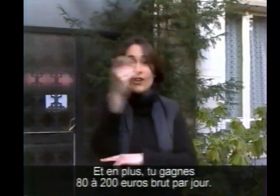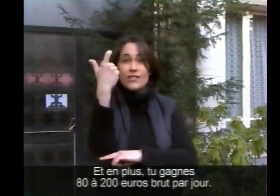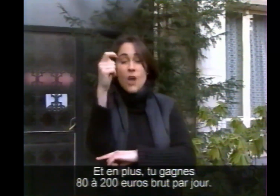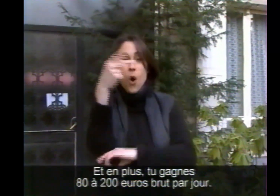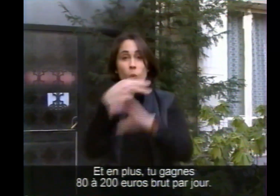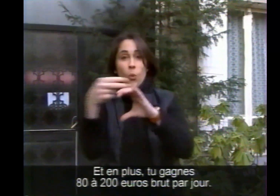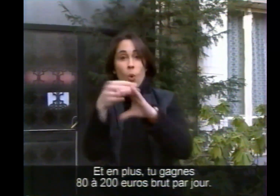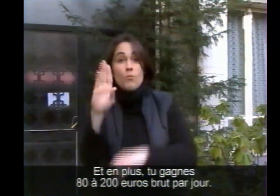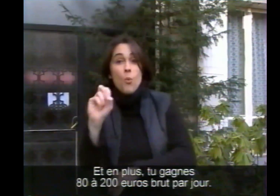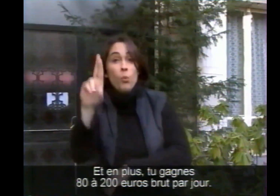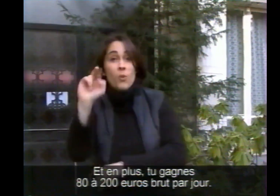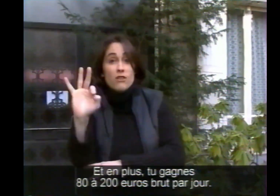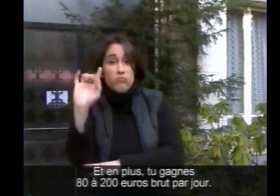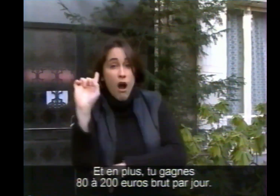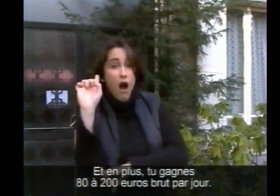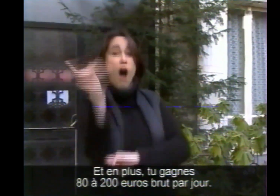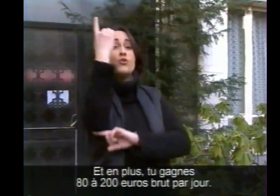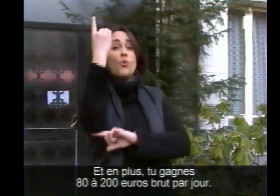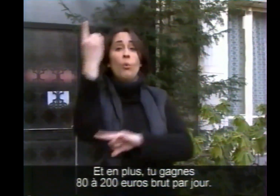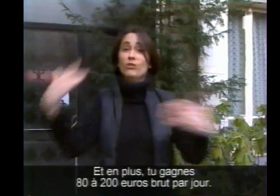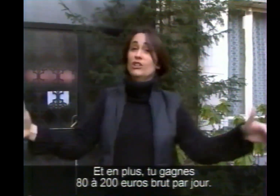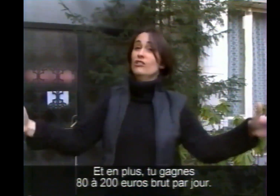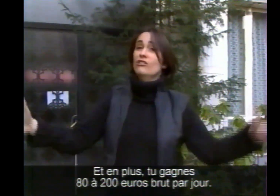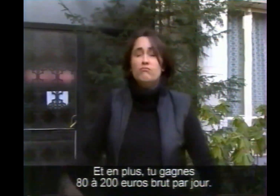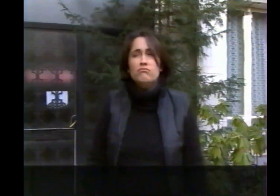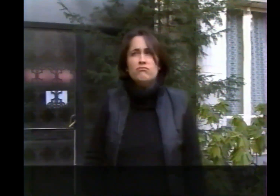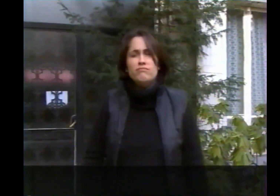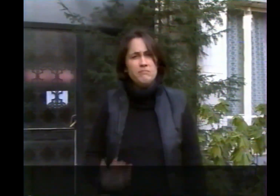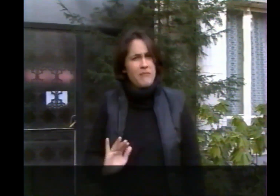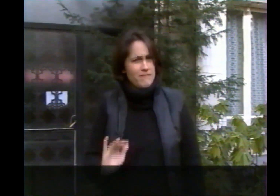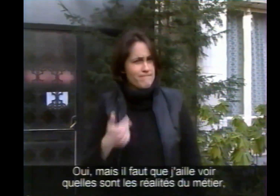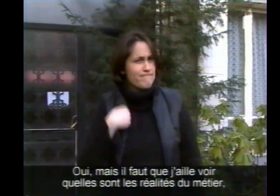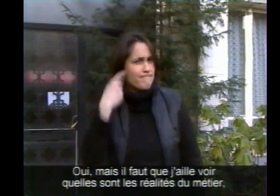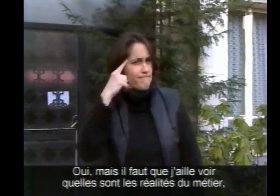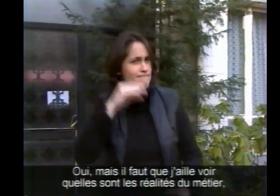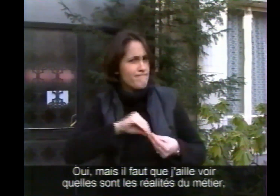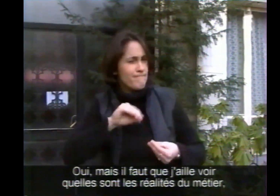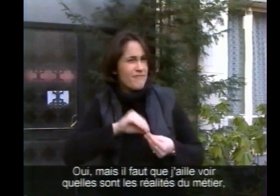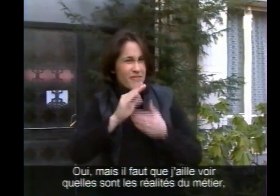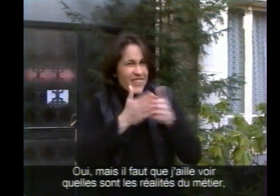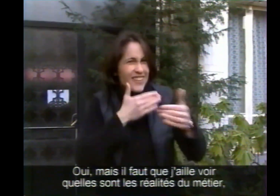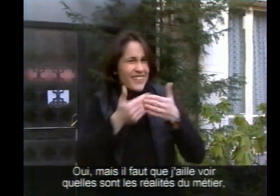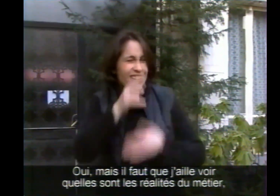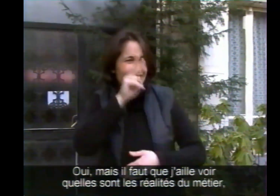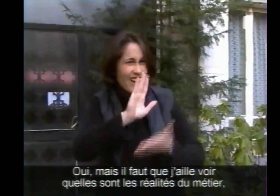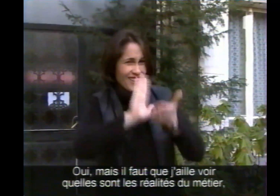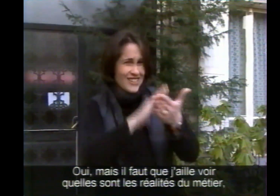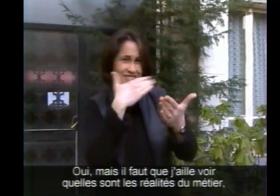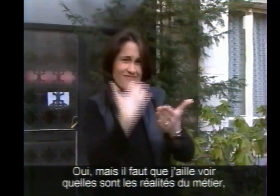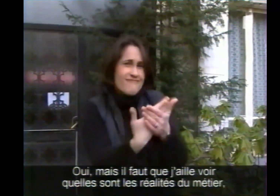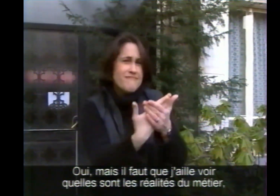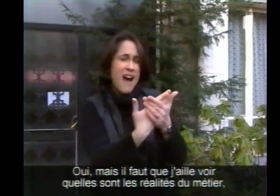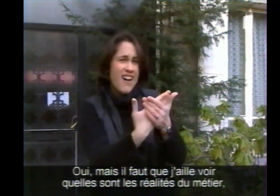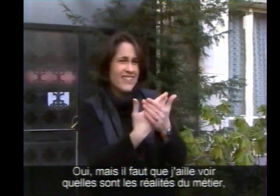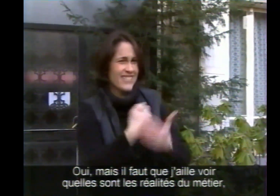gagnes 80 à 200 euros bruts par jour. Oui, mais il faut quand même que j'aille voir quelles sont les réalités du